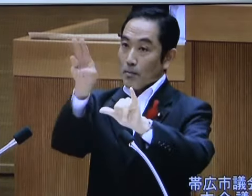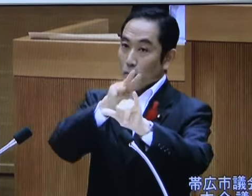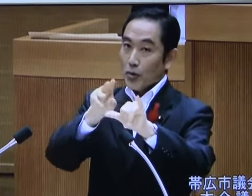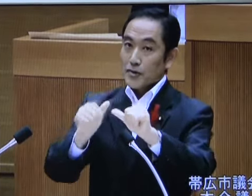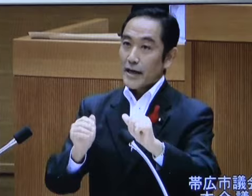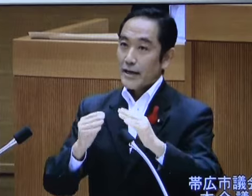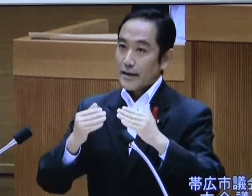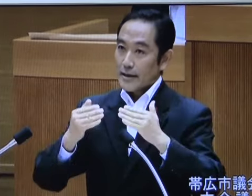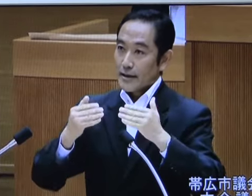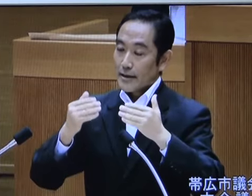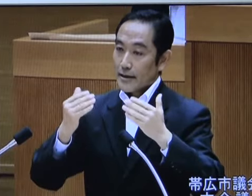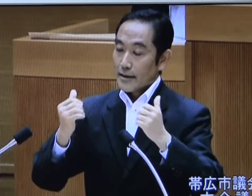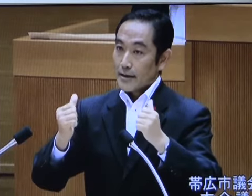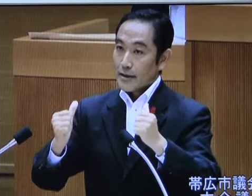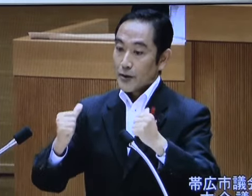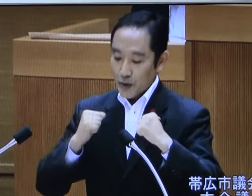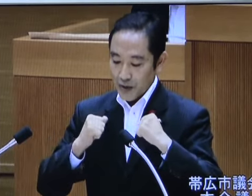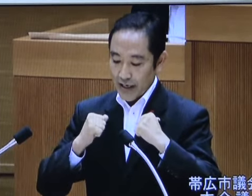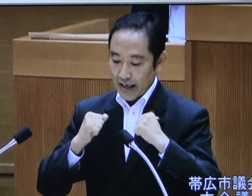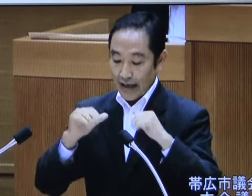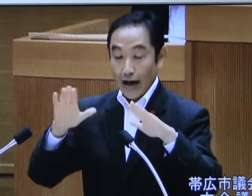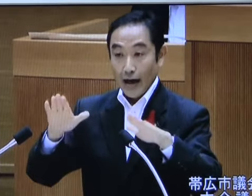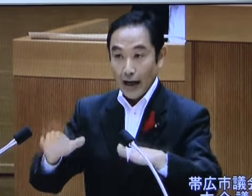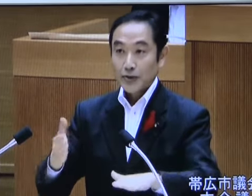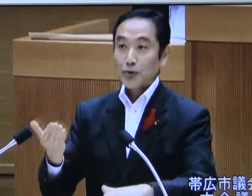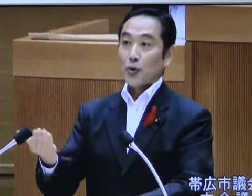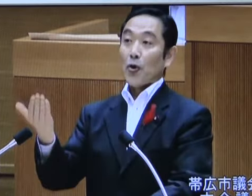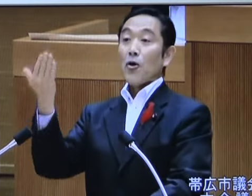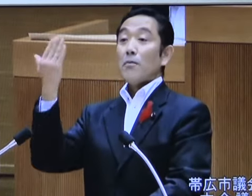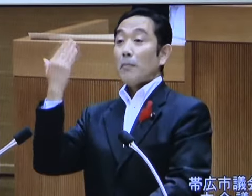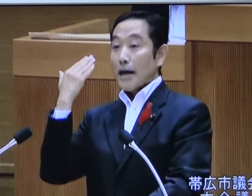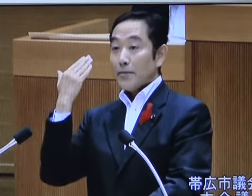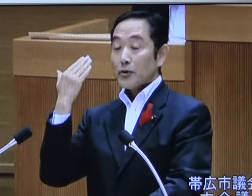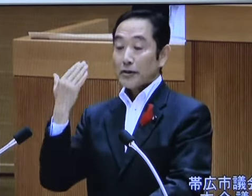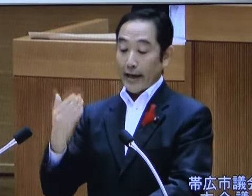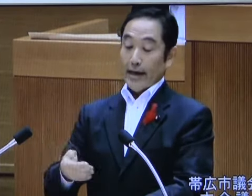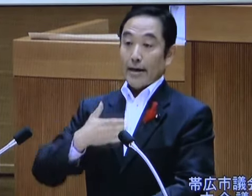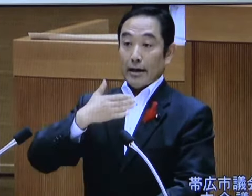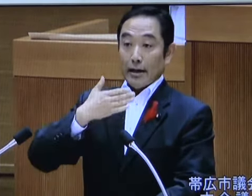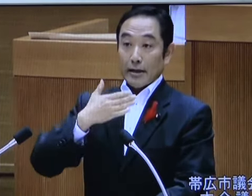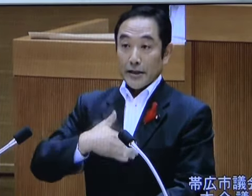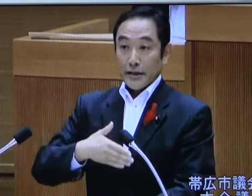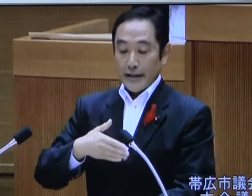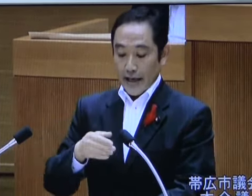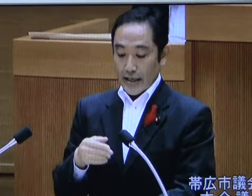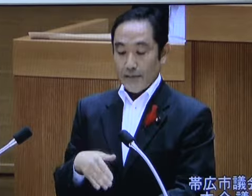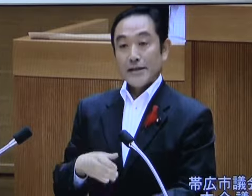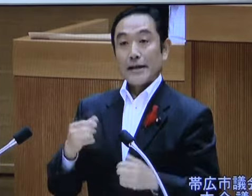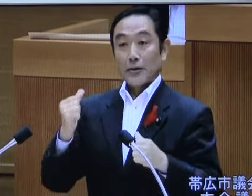防災訓練があることを前もって知っていましたので、